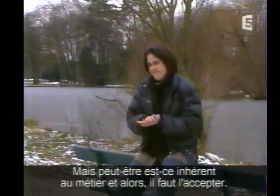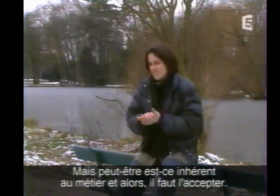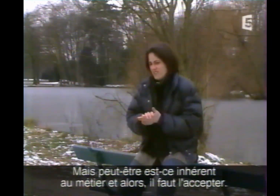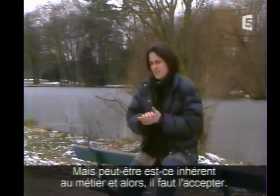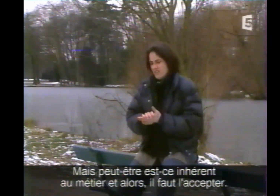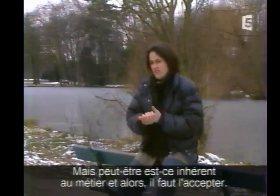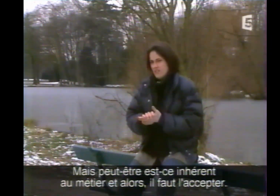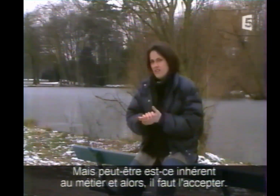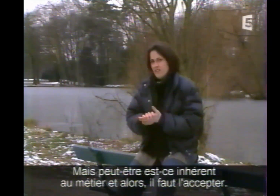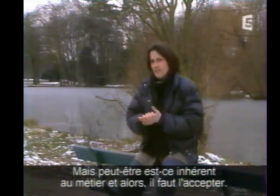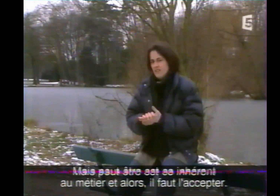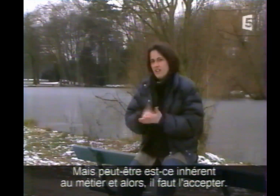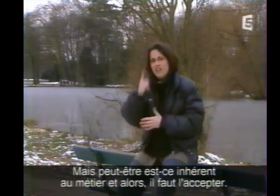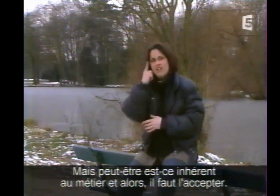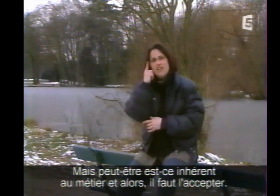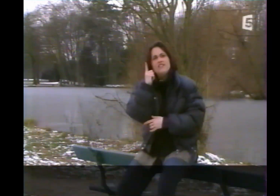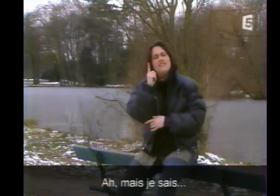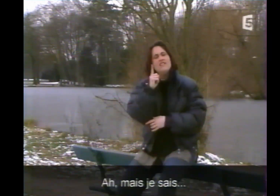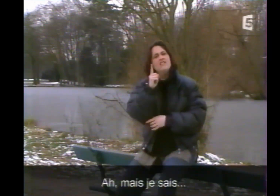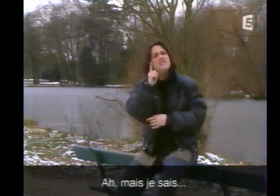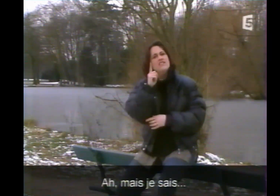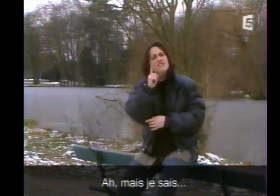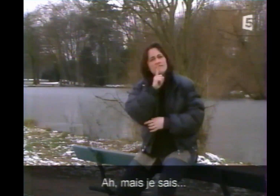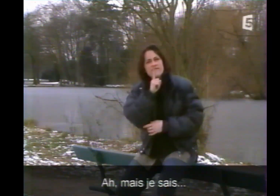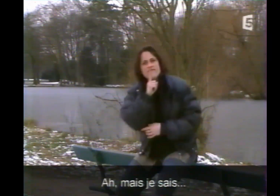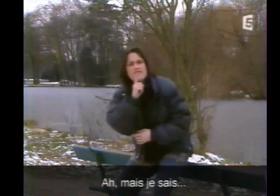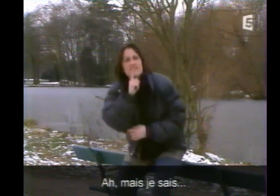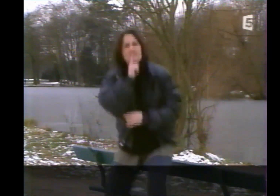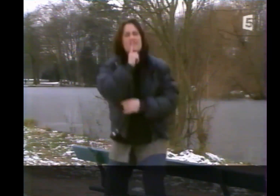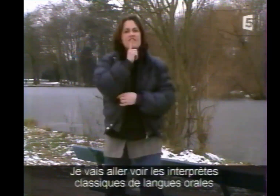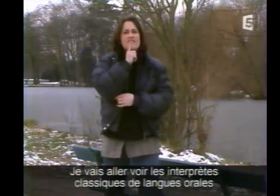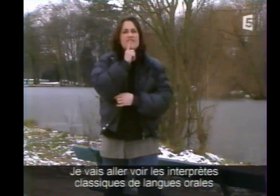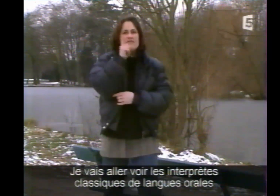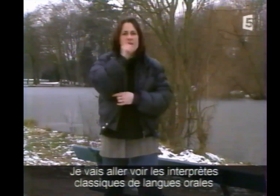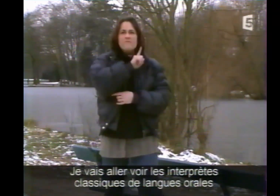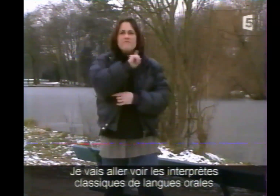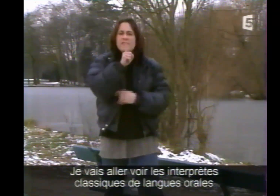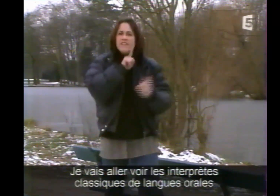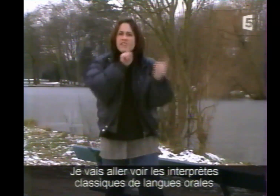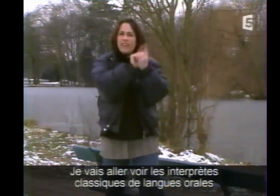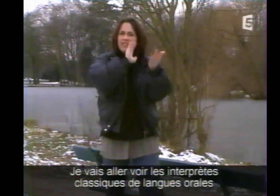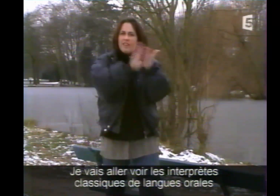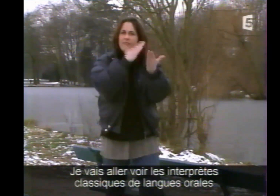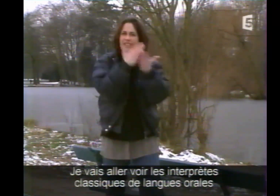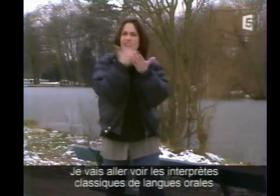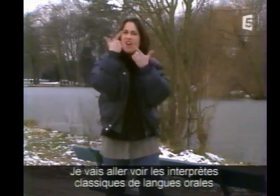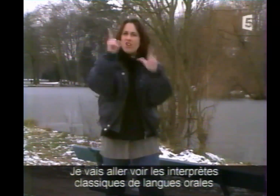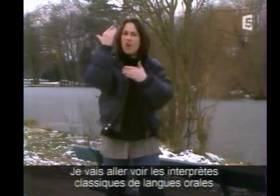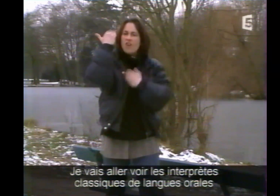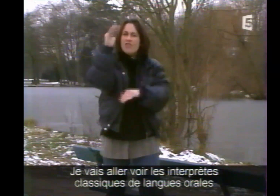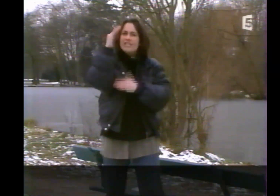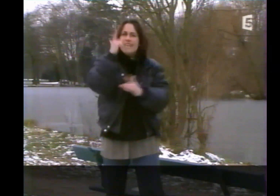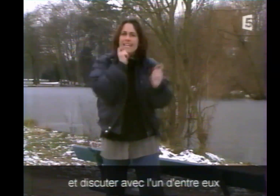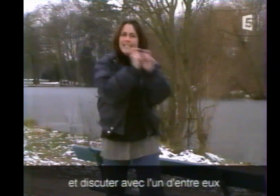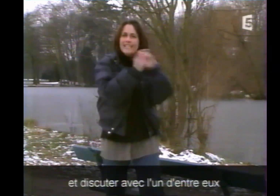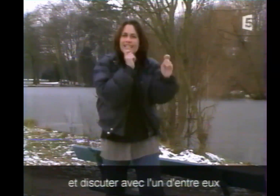il faut l'accepter. Ah, mais je sais! Je vais aller voir du côté des interprètes classiques de langue orale et discuter avec